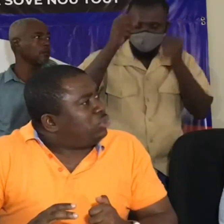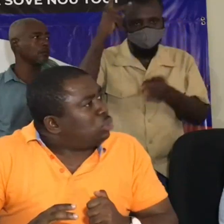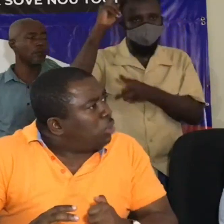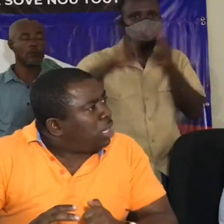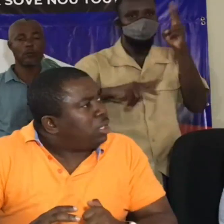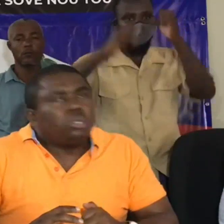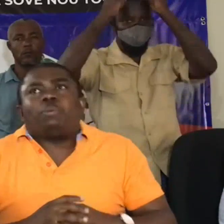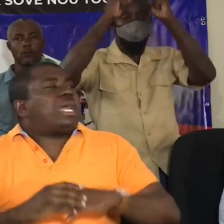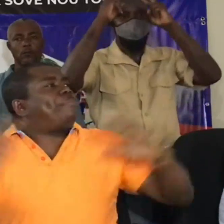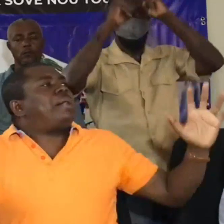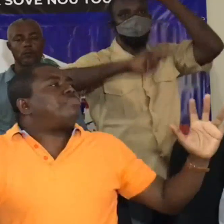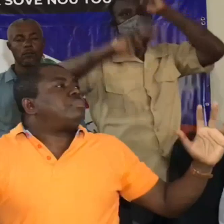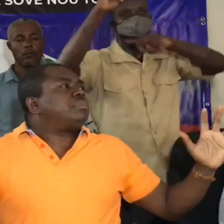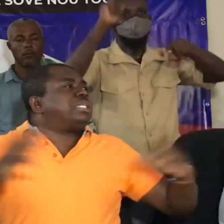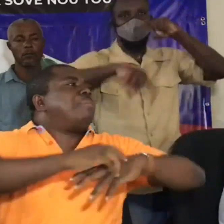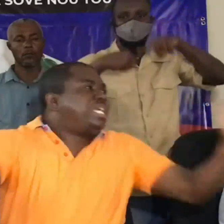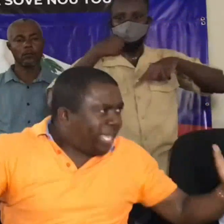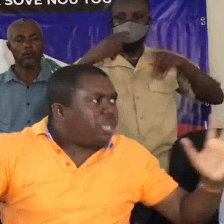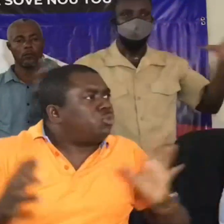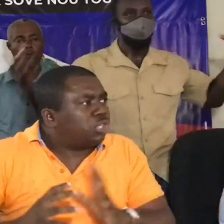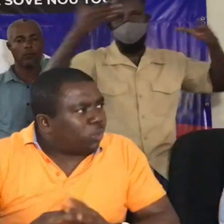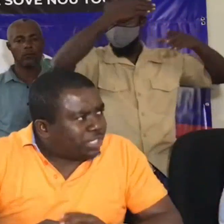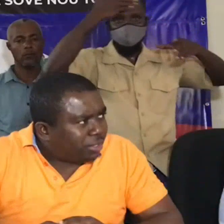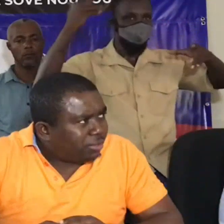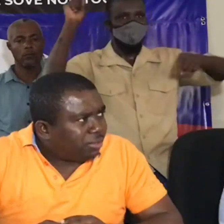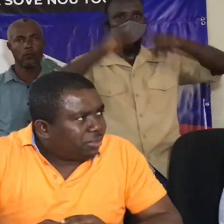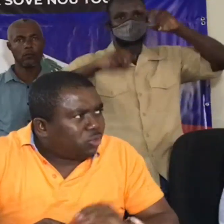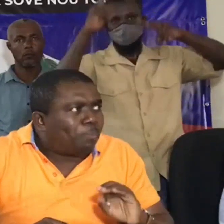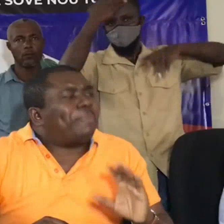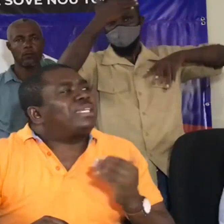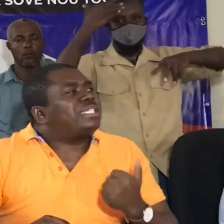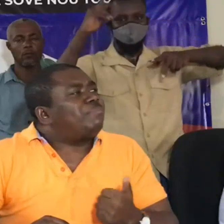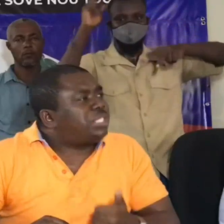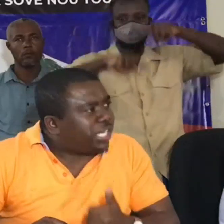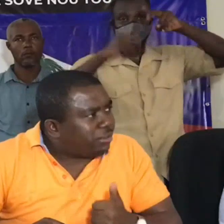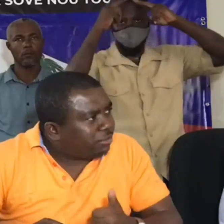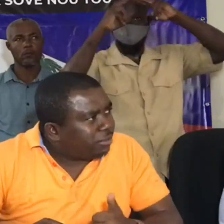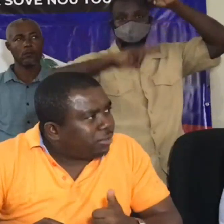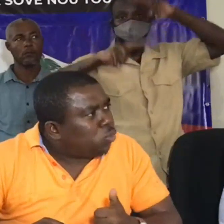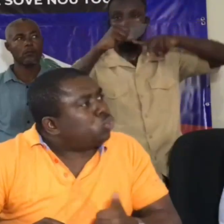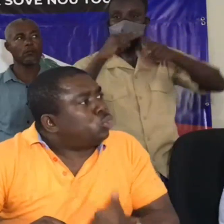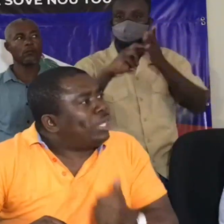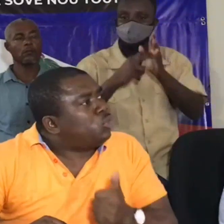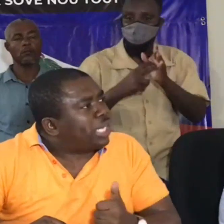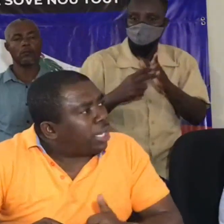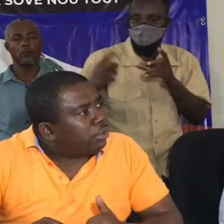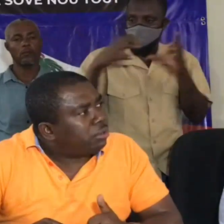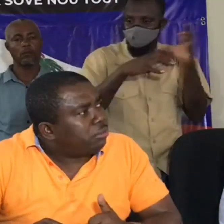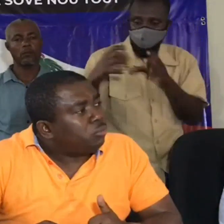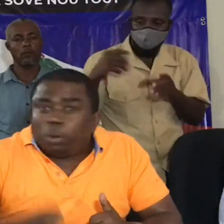à transition. Hein? Nous pas capable de oublier, nous te choisir. Nous pas accepter coup de couteau dans le